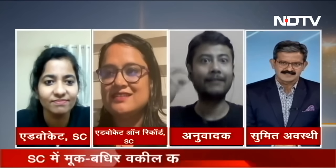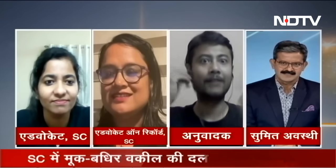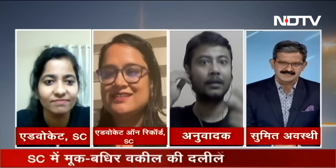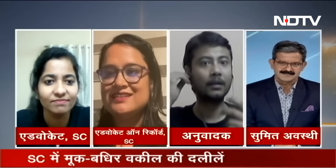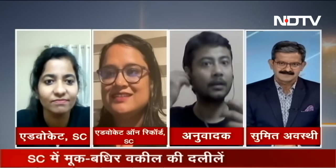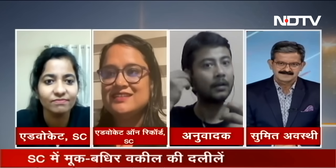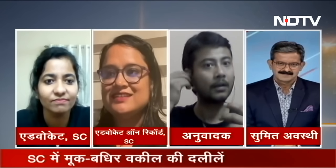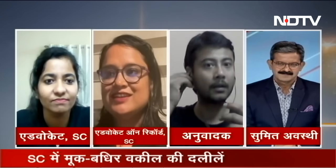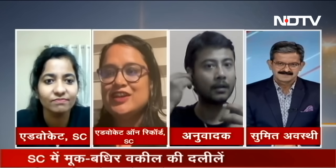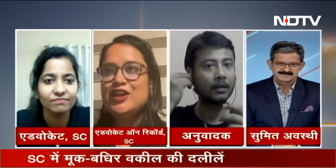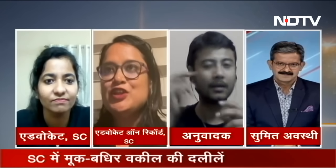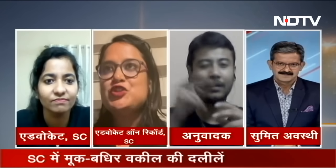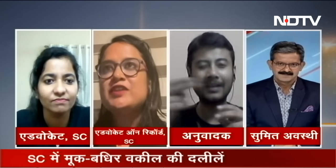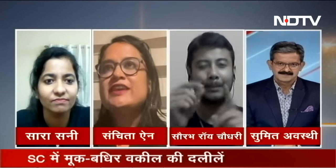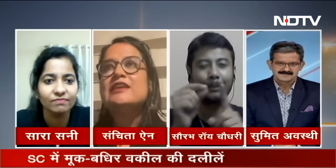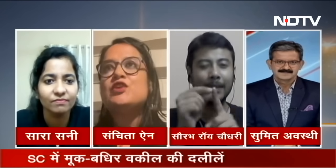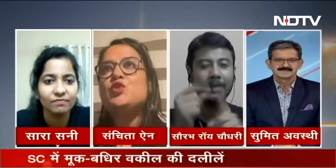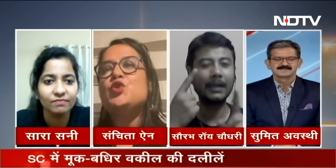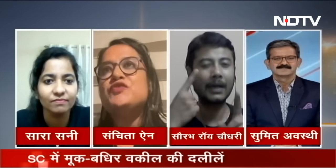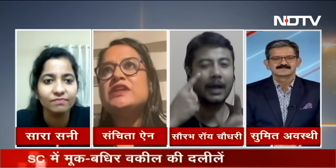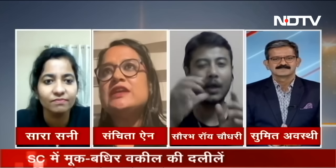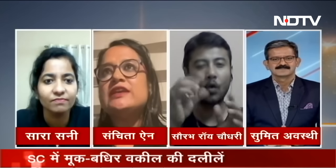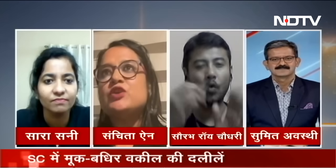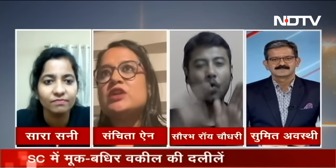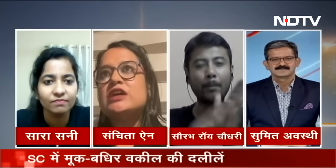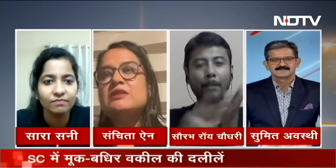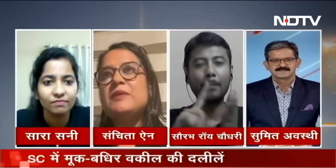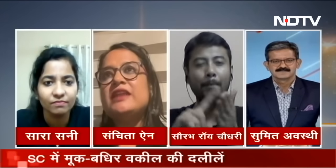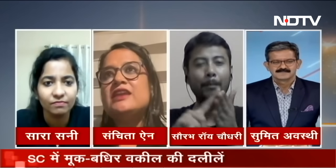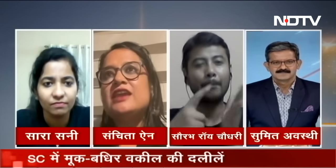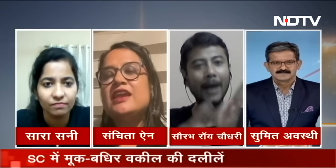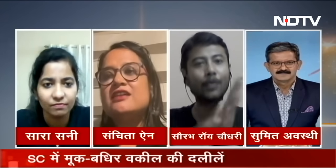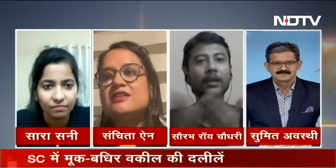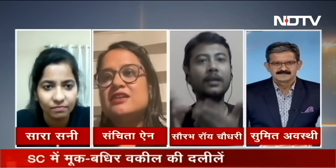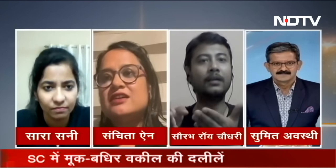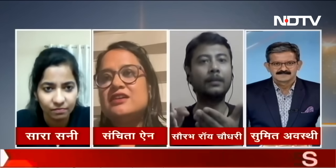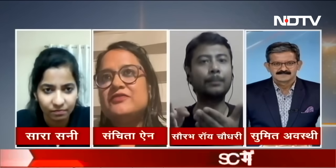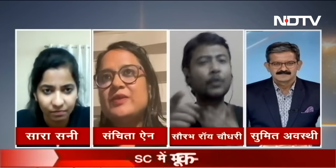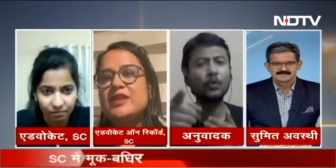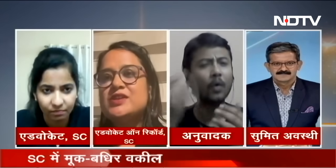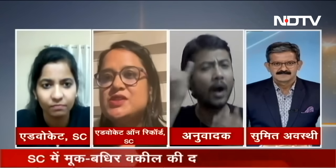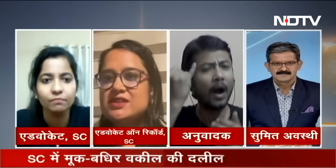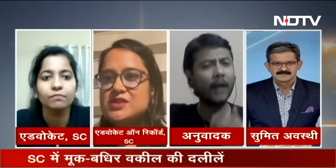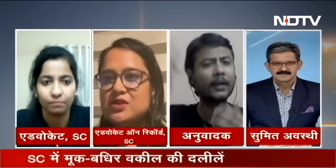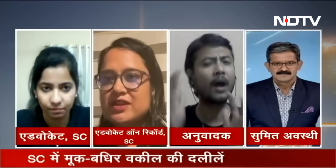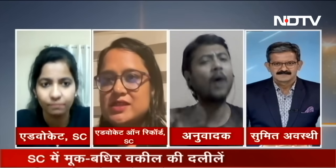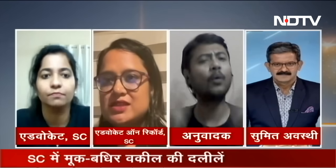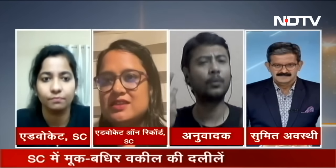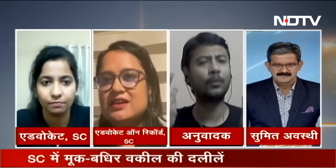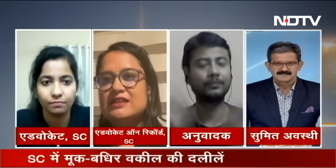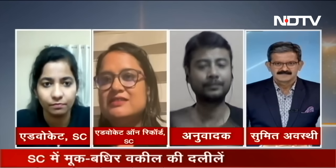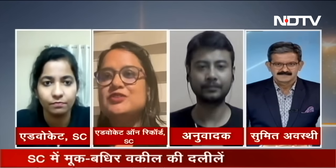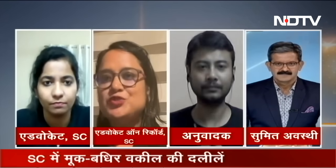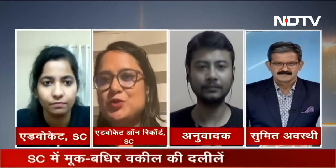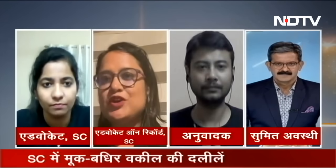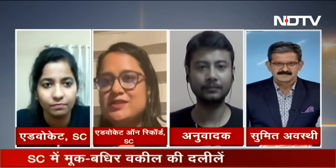किया संचिता जी? जी देखिए, कोविड के दौरान मैंने एक वेबिनार सीरीज ऑर्गेनाइज किया